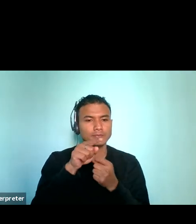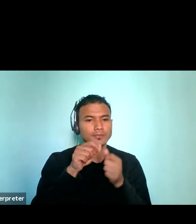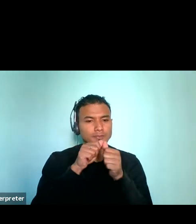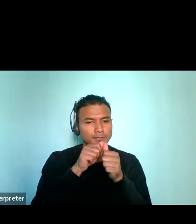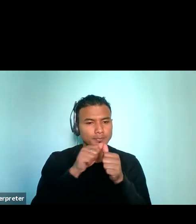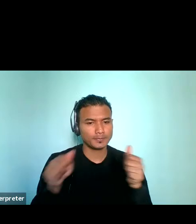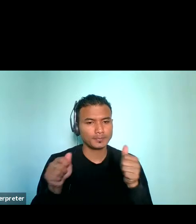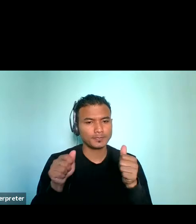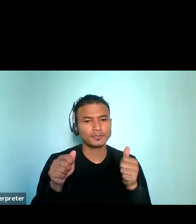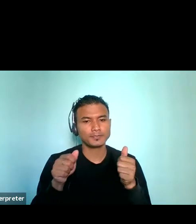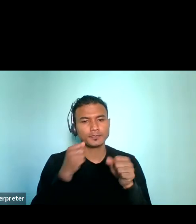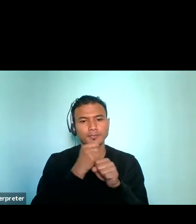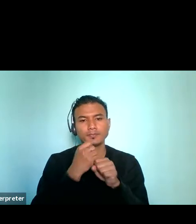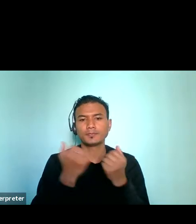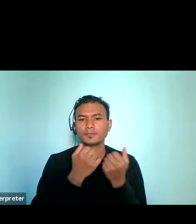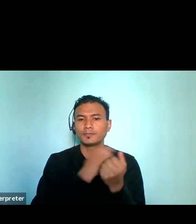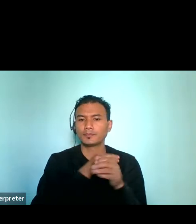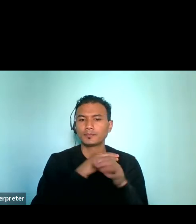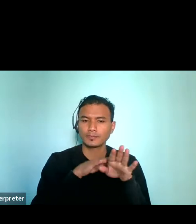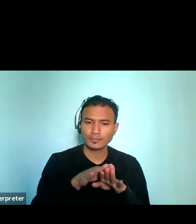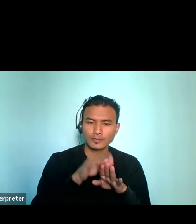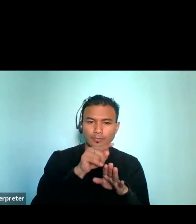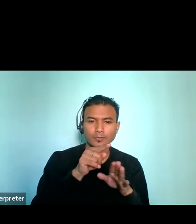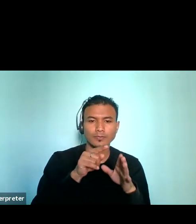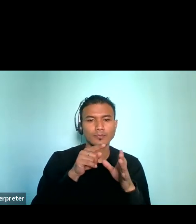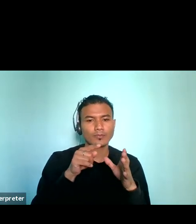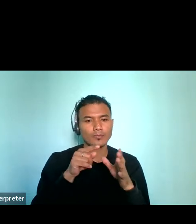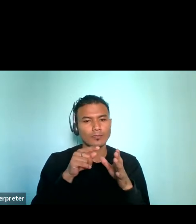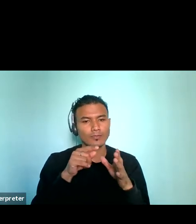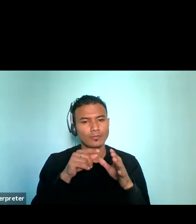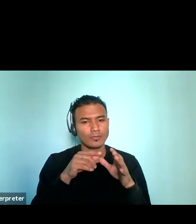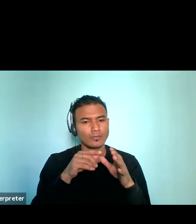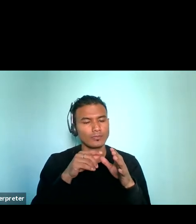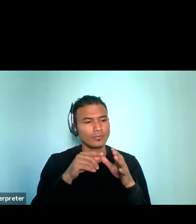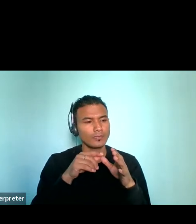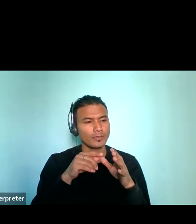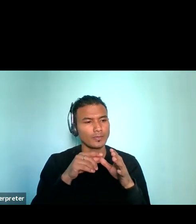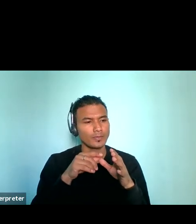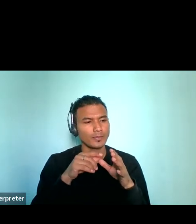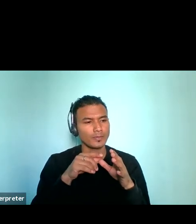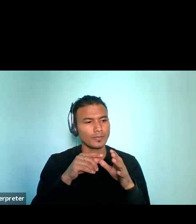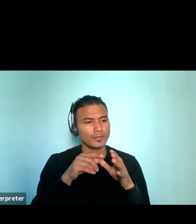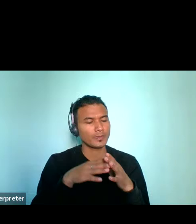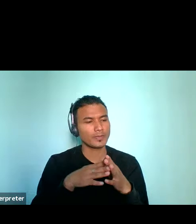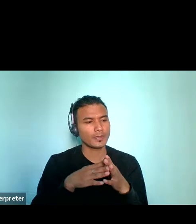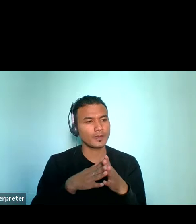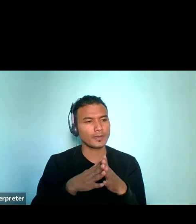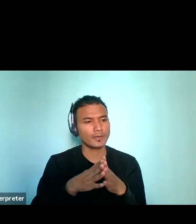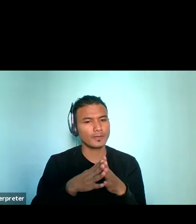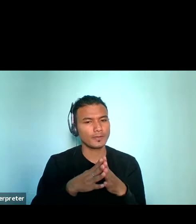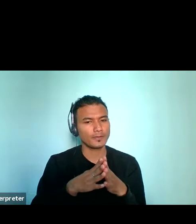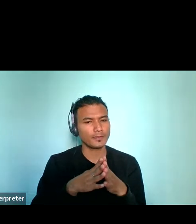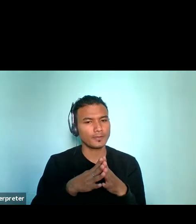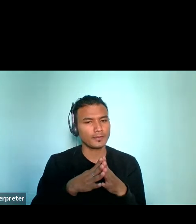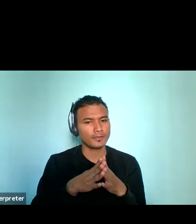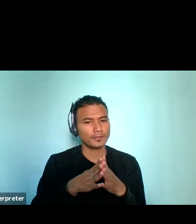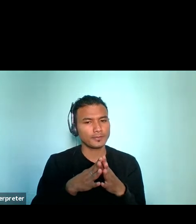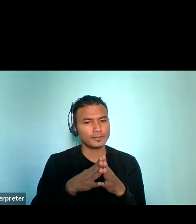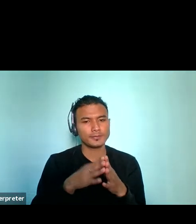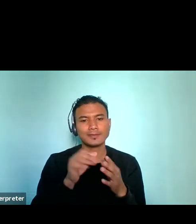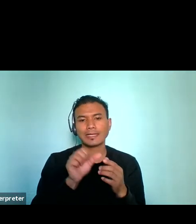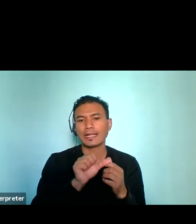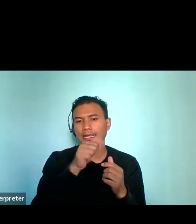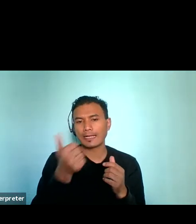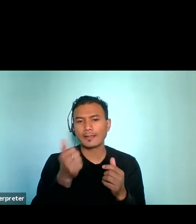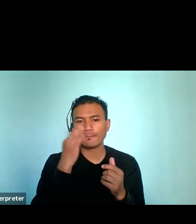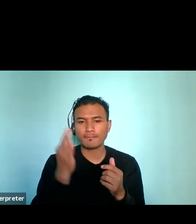kerusakan lingkungan, karena perluasan lahan misalnya, sehingga itu mengakibatkan banjir dan longsor. Kemudian juga